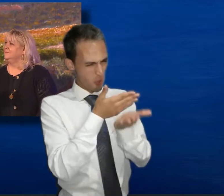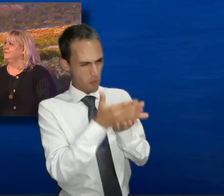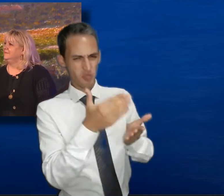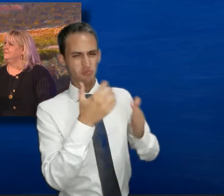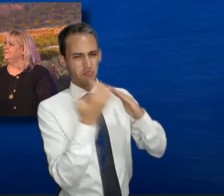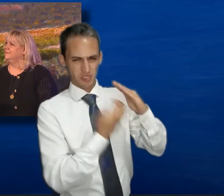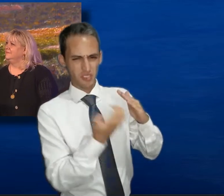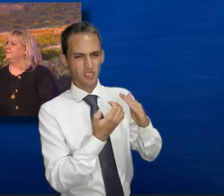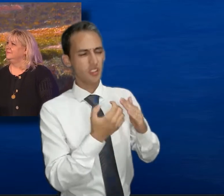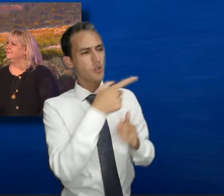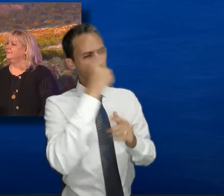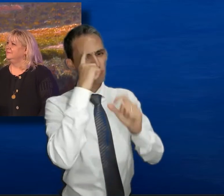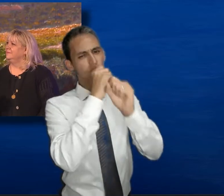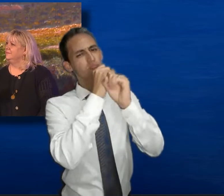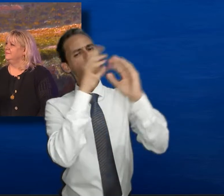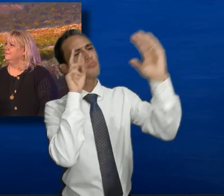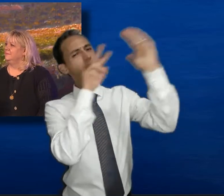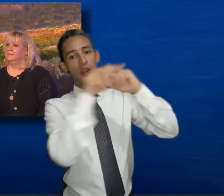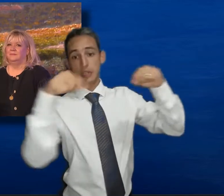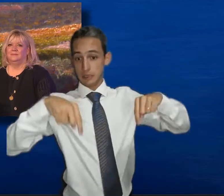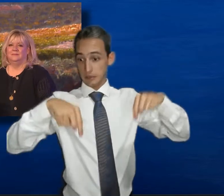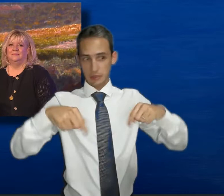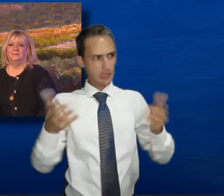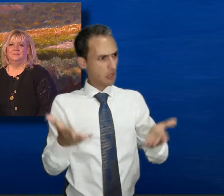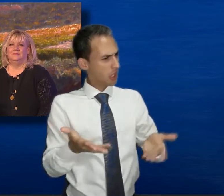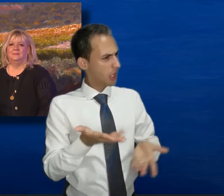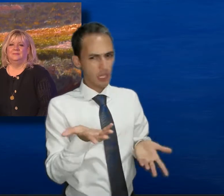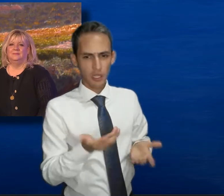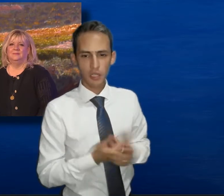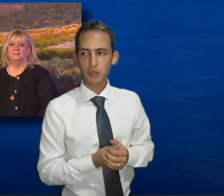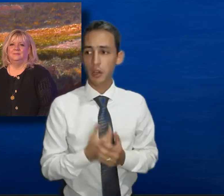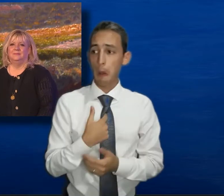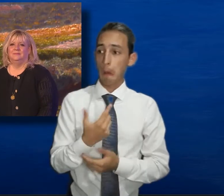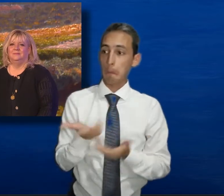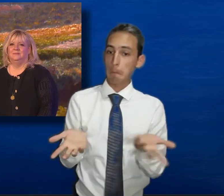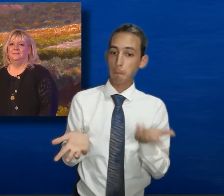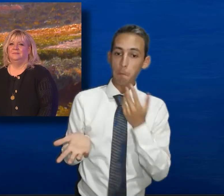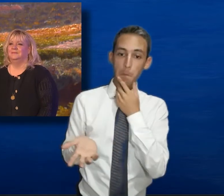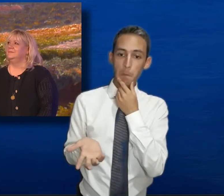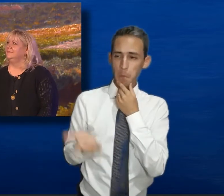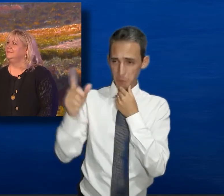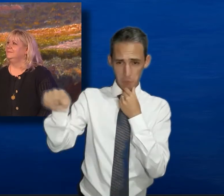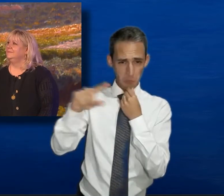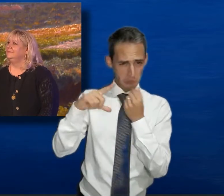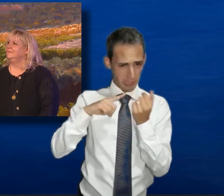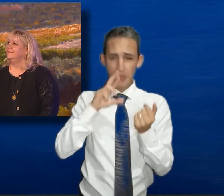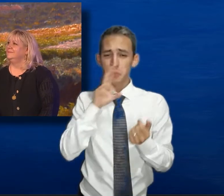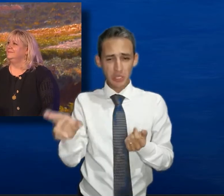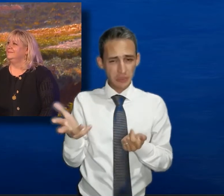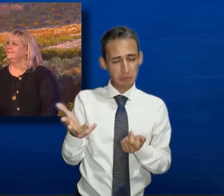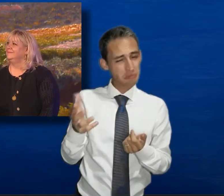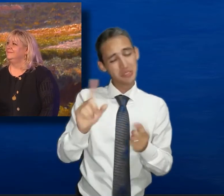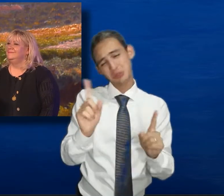nos faziam era: quando você começou seu negócio, isso estava em sua visão?